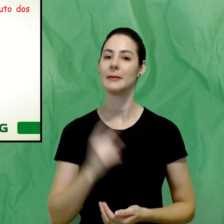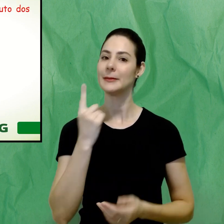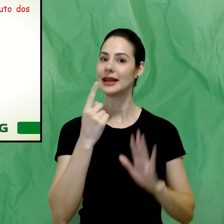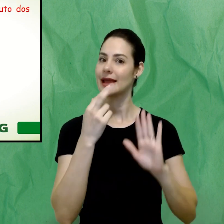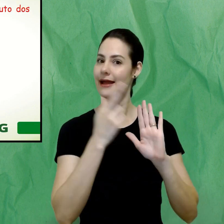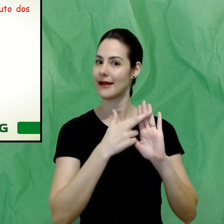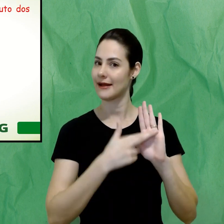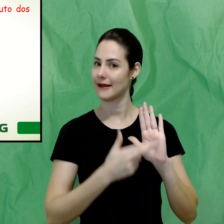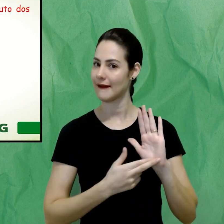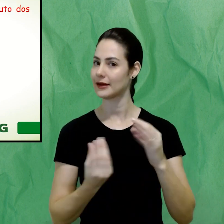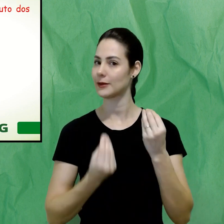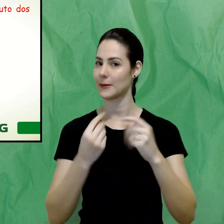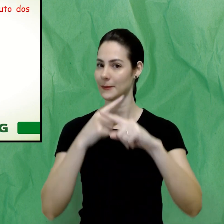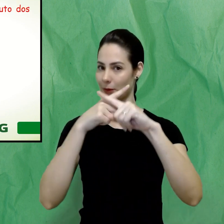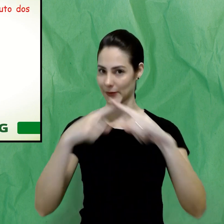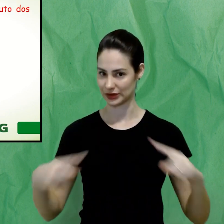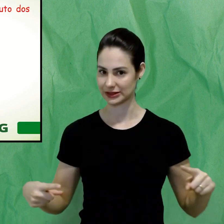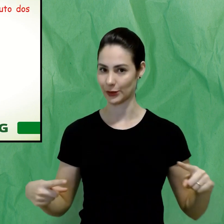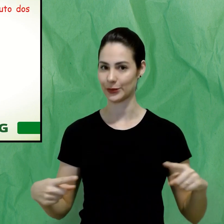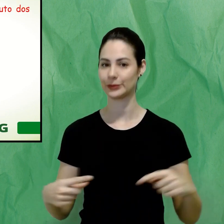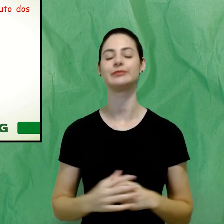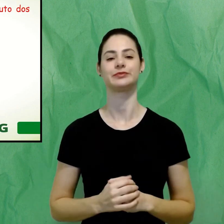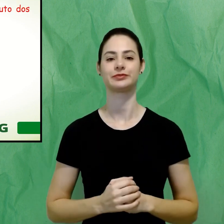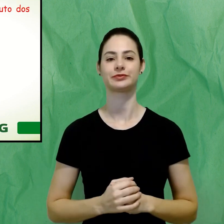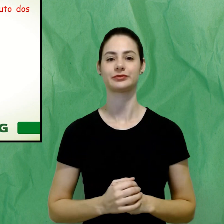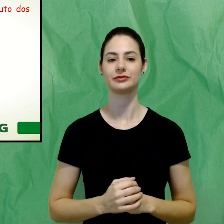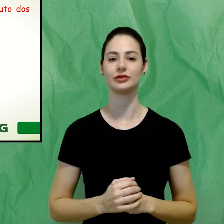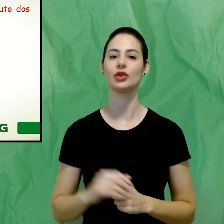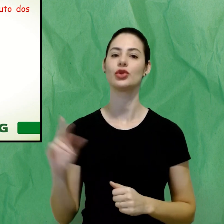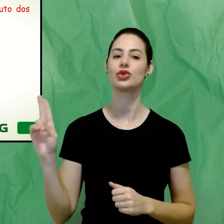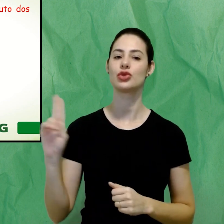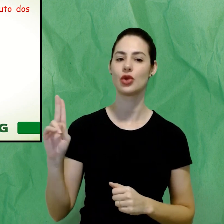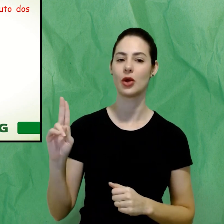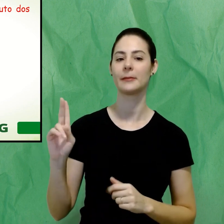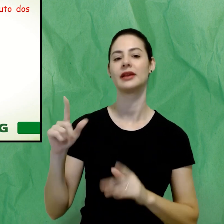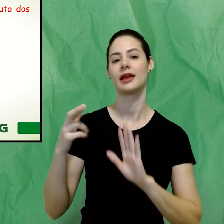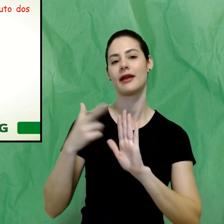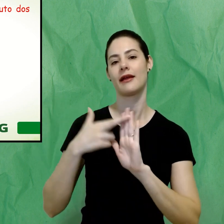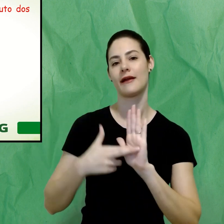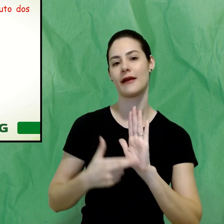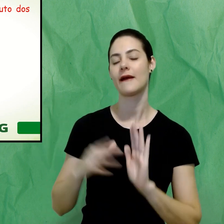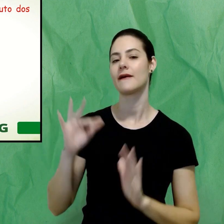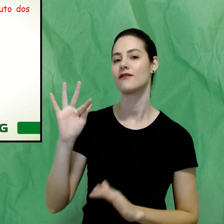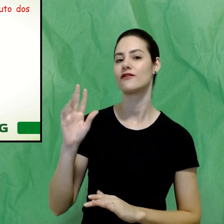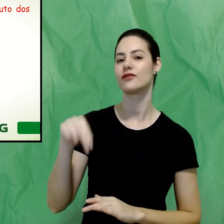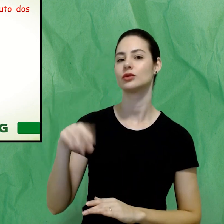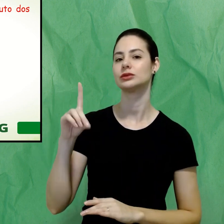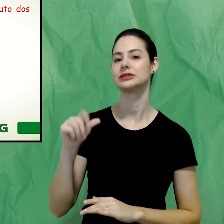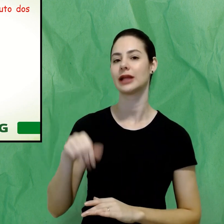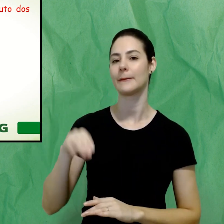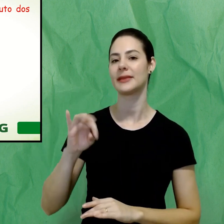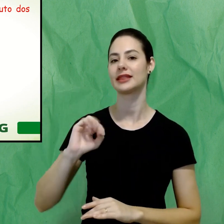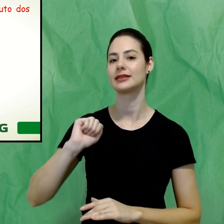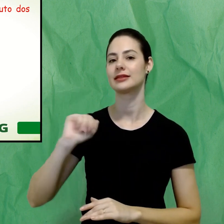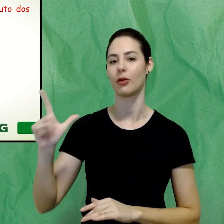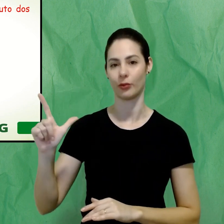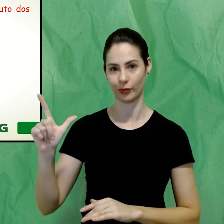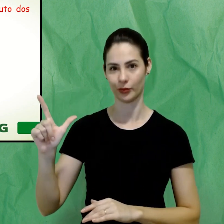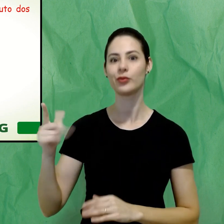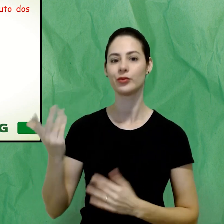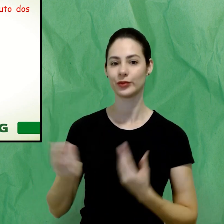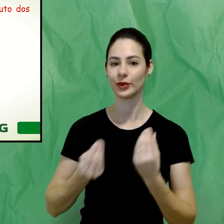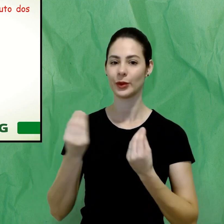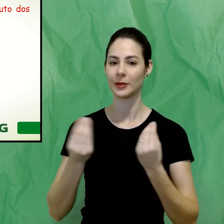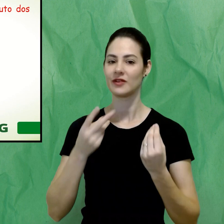Primeira propriedade da proporção. E essa propriedade é chamada de propriedade fundamental. E ela